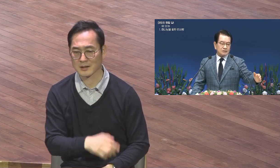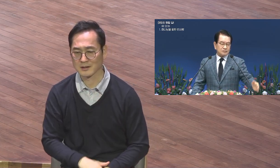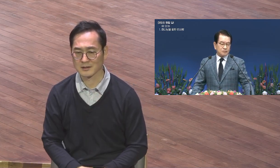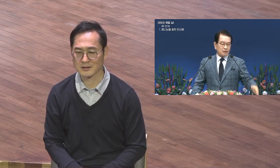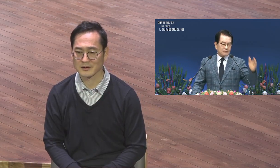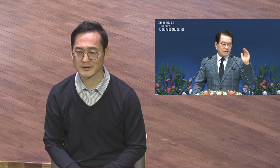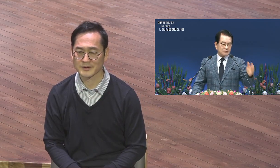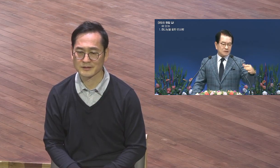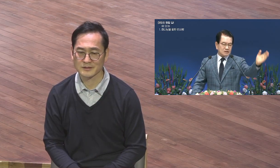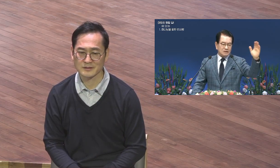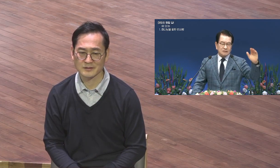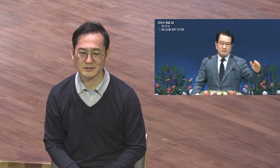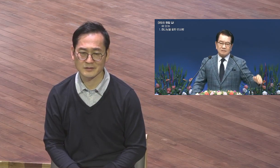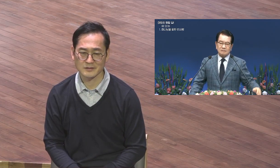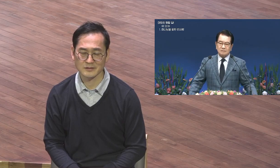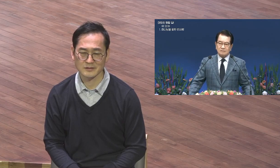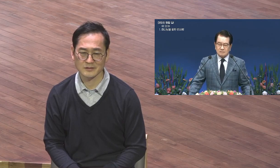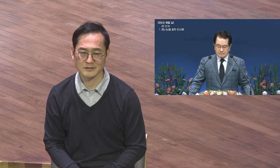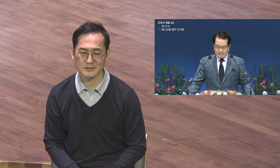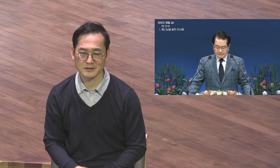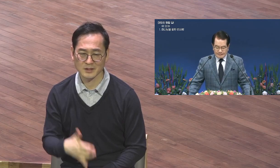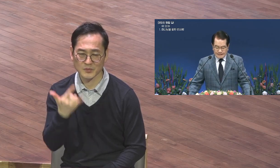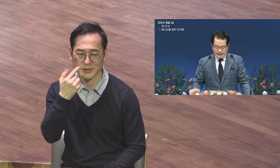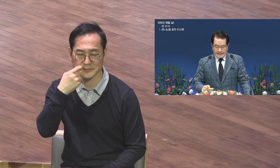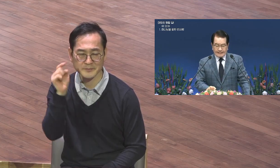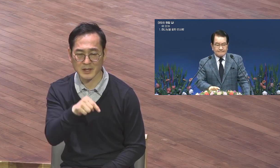딱 따라합니다. 부모가 한마디면 끝이에요.